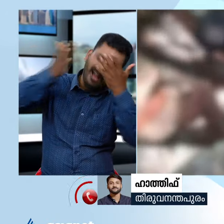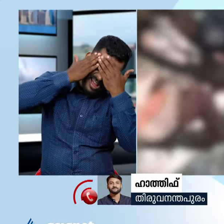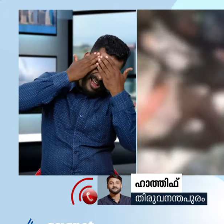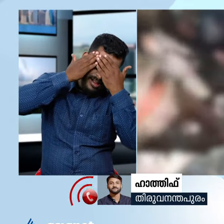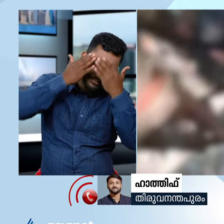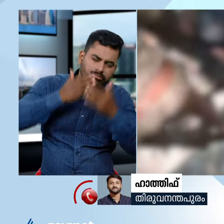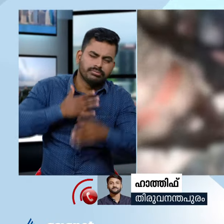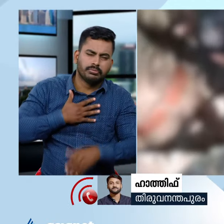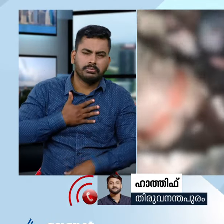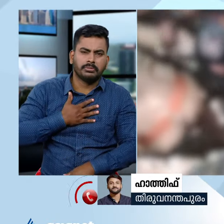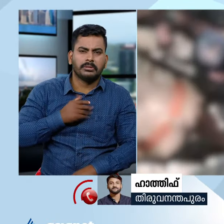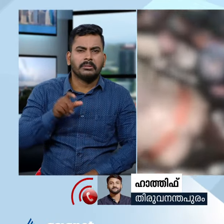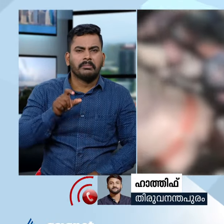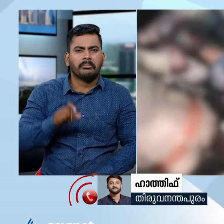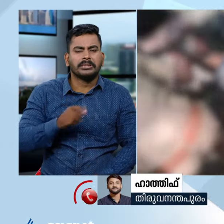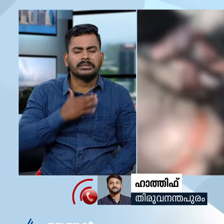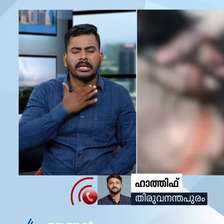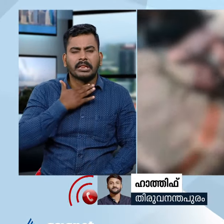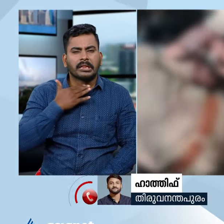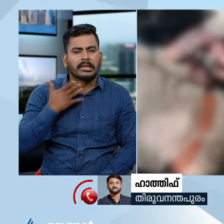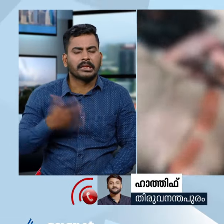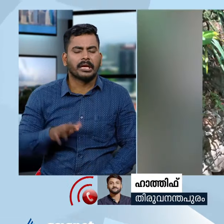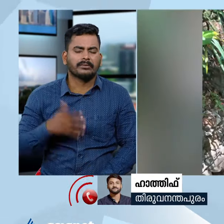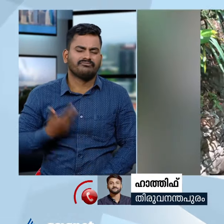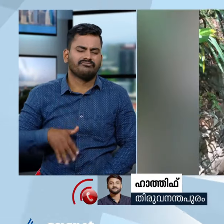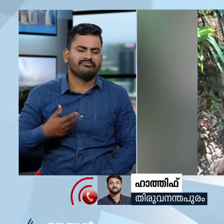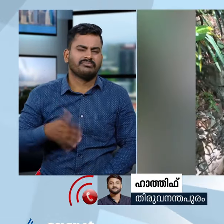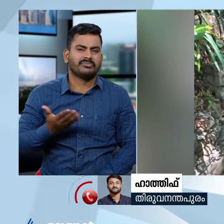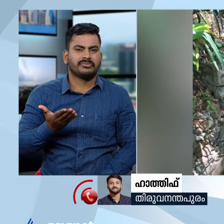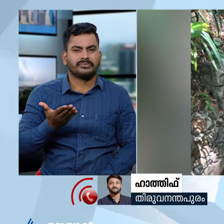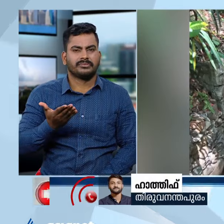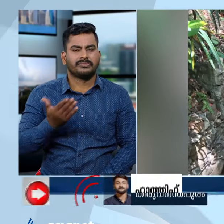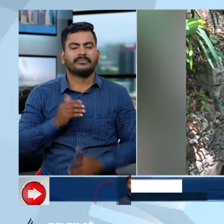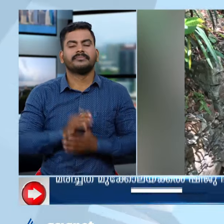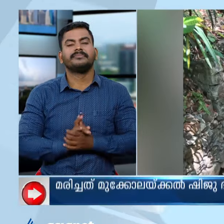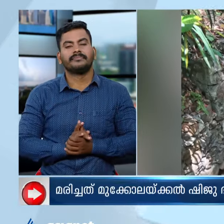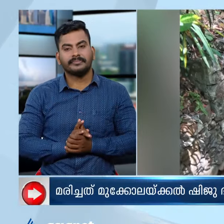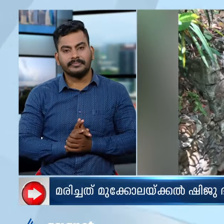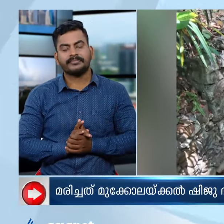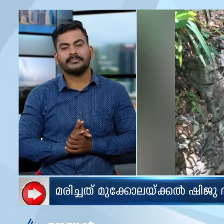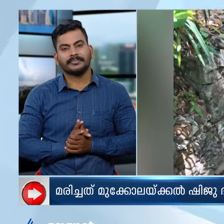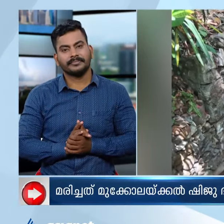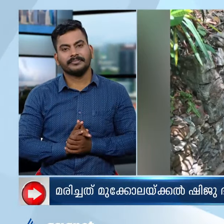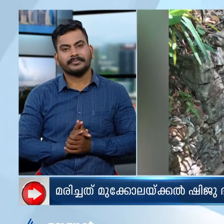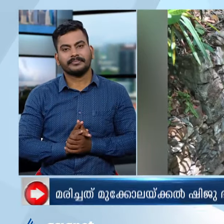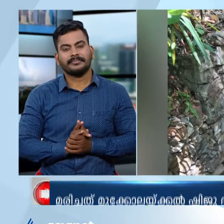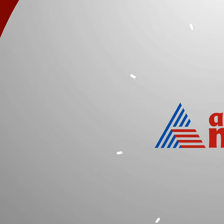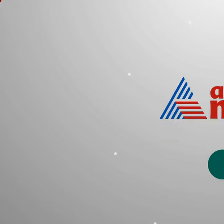കിട്ടുന്ന വിവരം. മറ്റു അന്വേഷണങ്ങൾ ഇപ്പോൾ ആരംഭിക്കുന്നതേയുള്ളൂ. അമീന. ശരി ഹാദിഫ്.